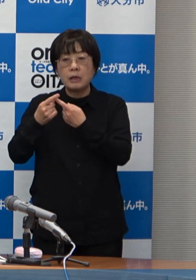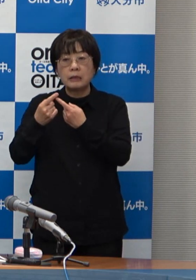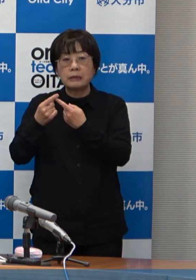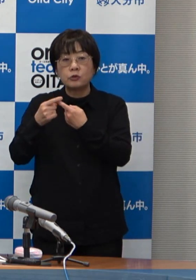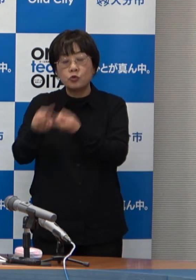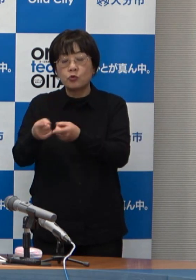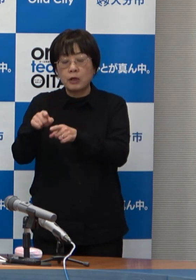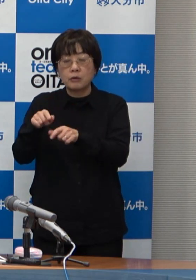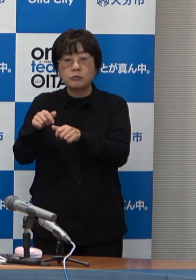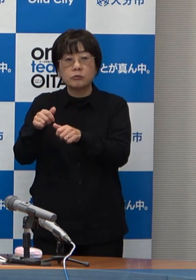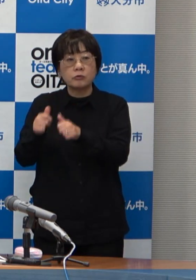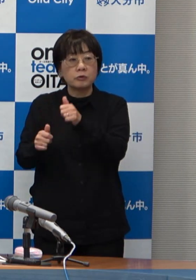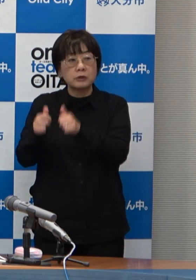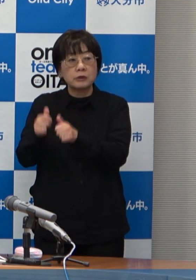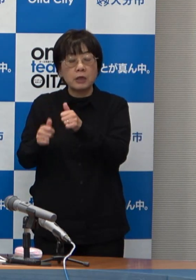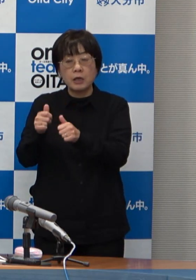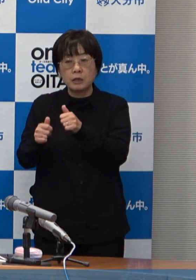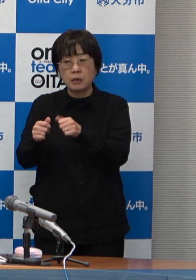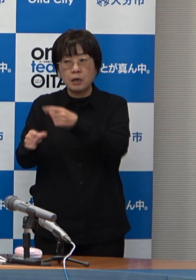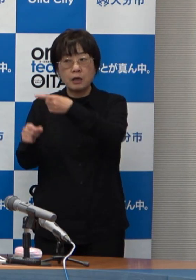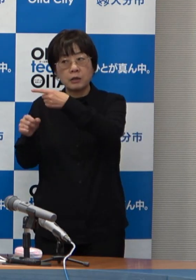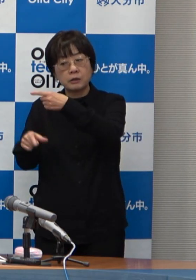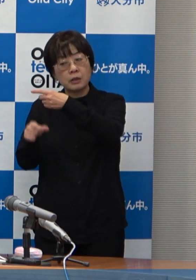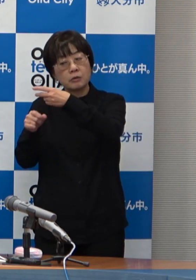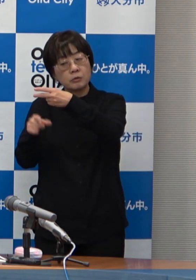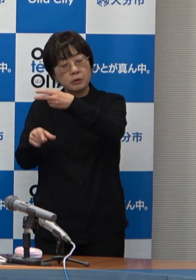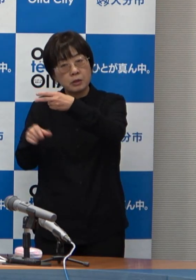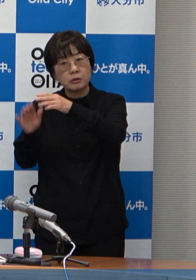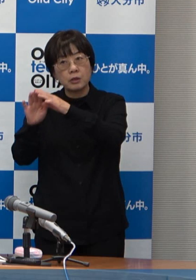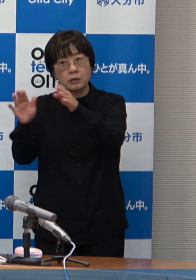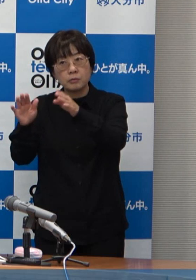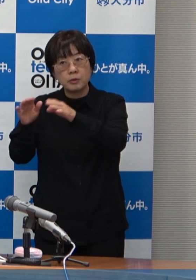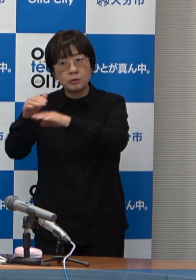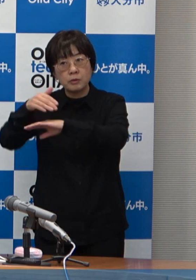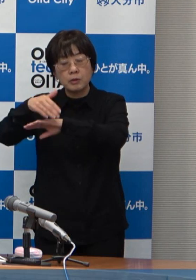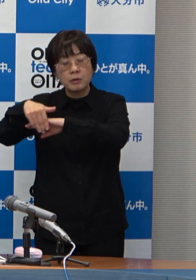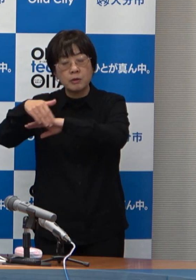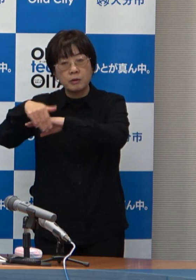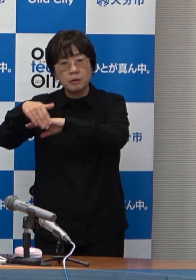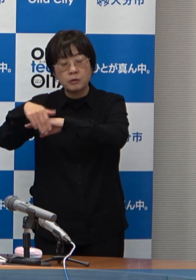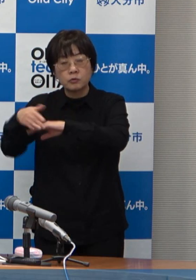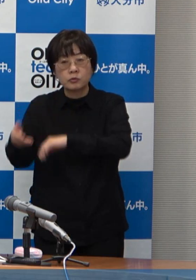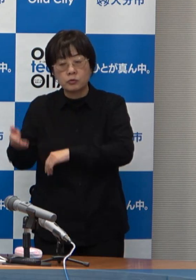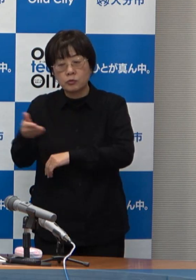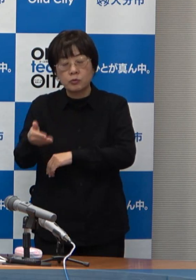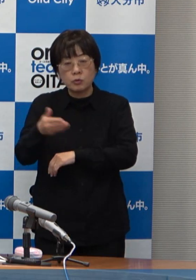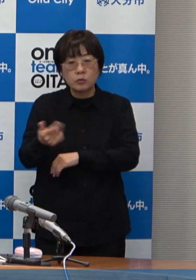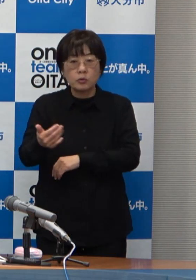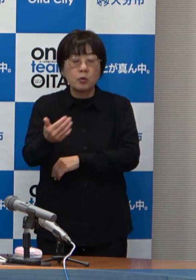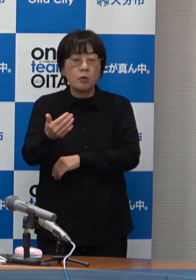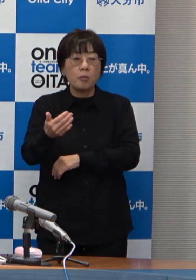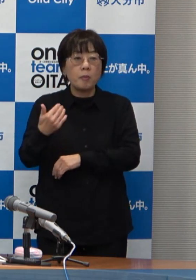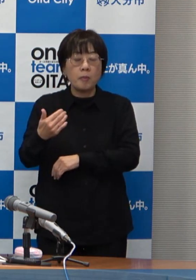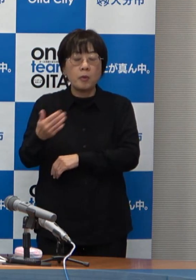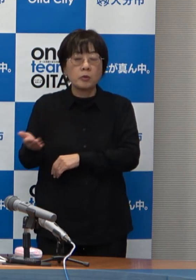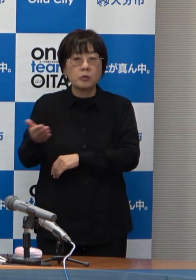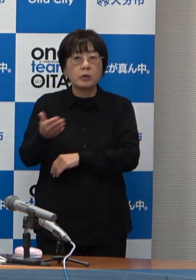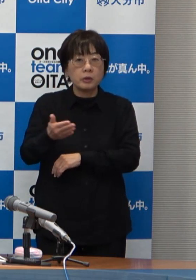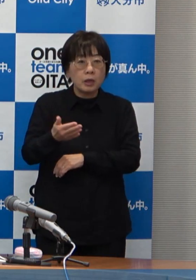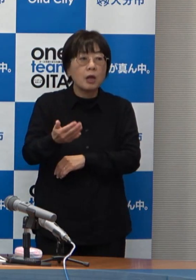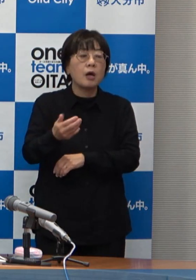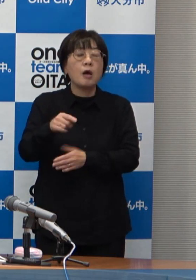月2月から始まると仮に仮定するとその応募はやっぱりどう見たって夏です